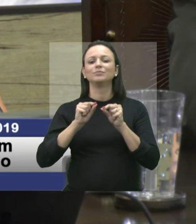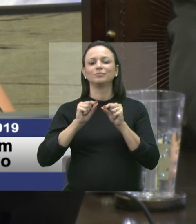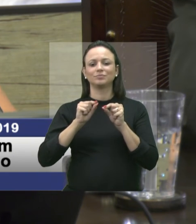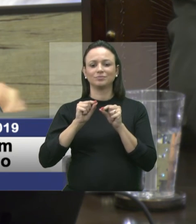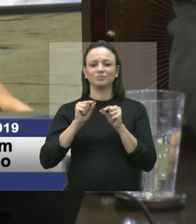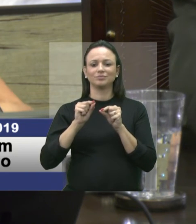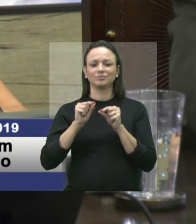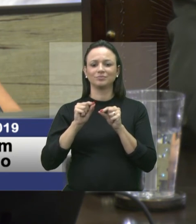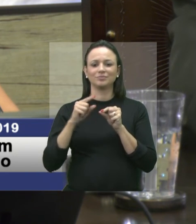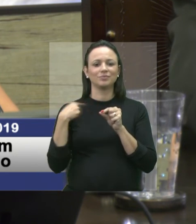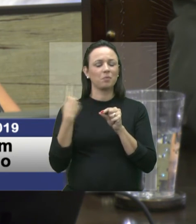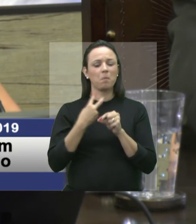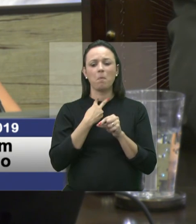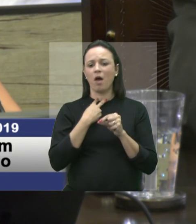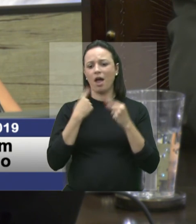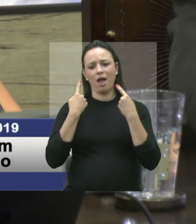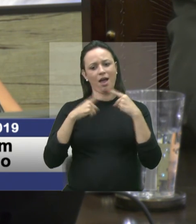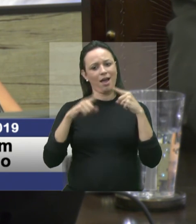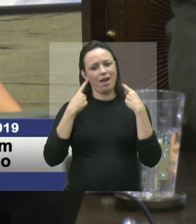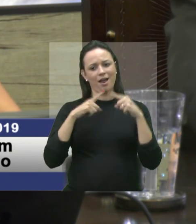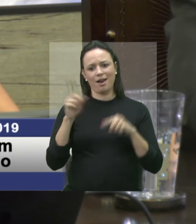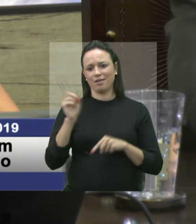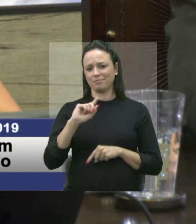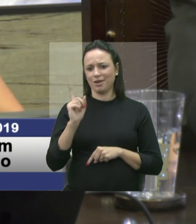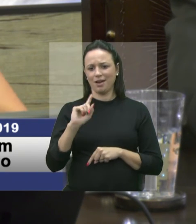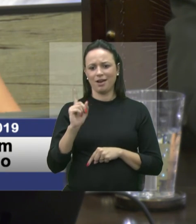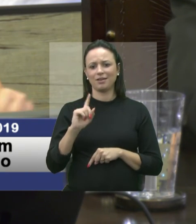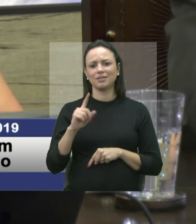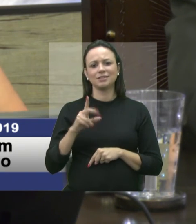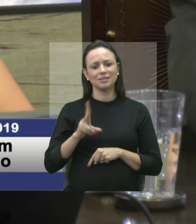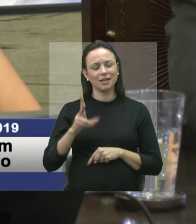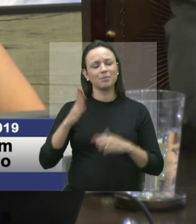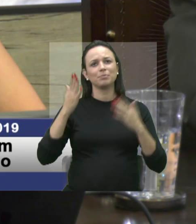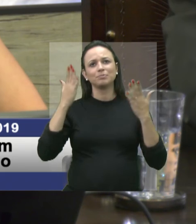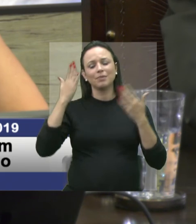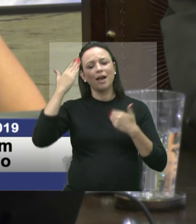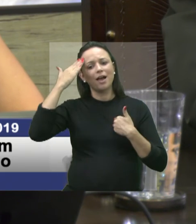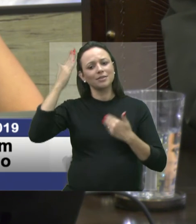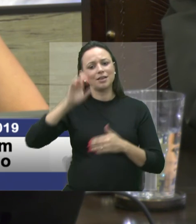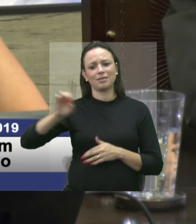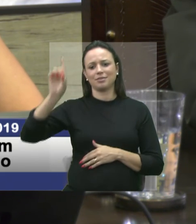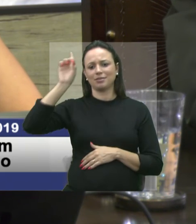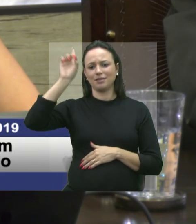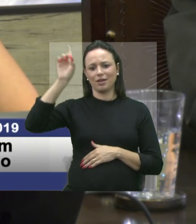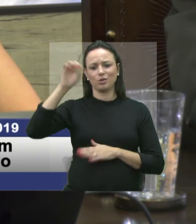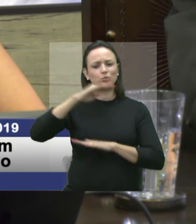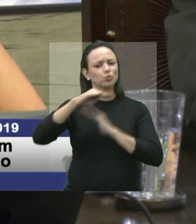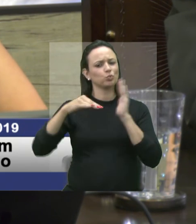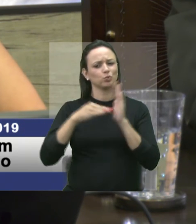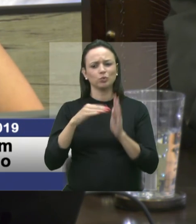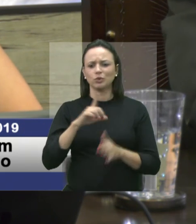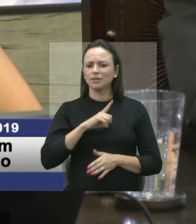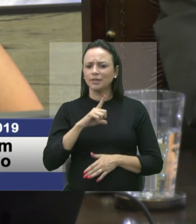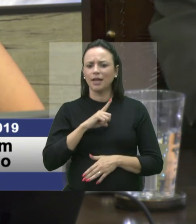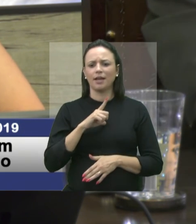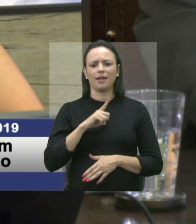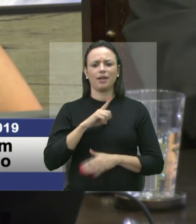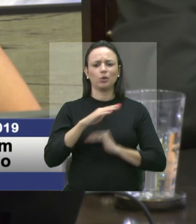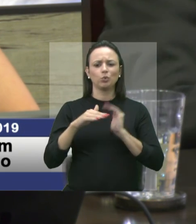que reclamar, né? Nós temos que dar graças a Deus todos os dias por tudo que temos, por tudo que